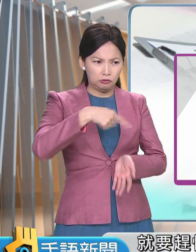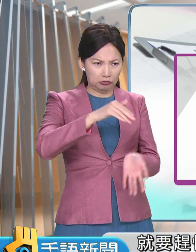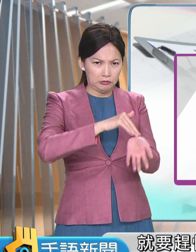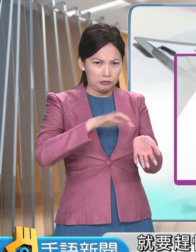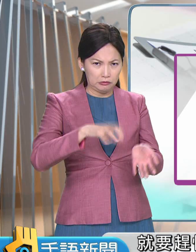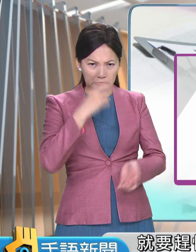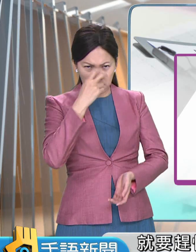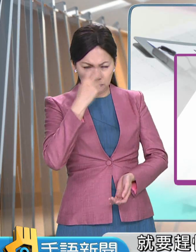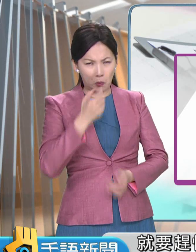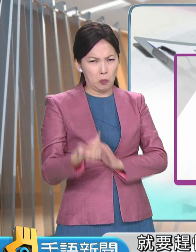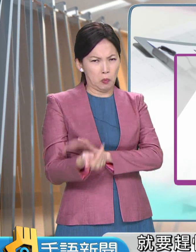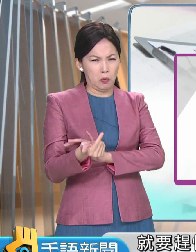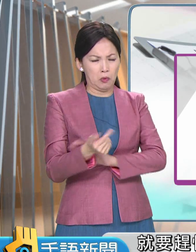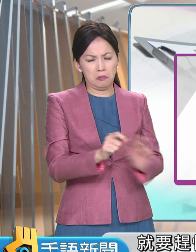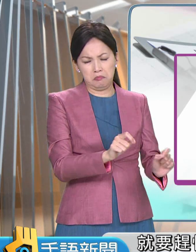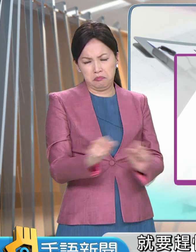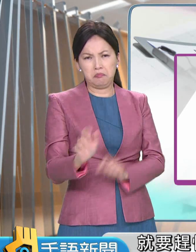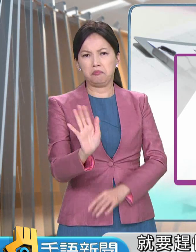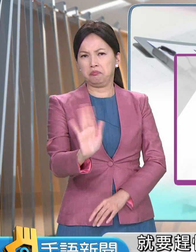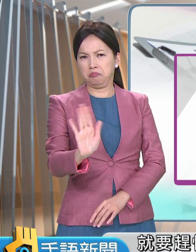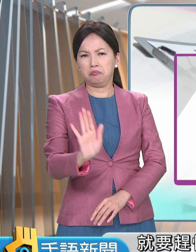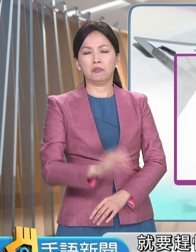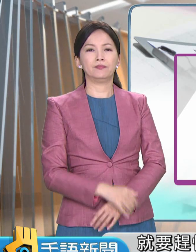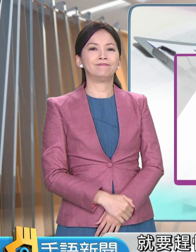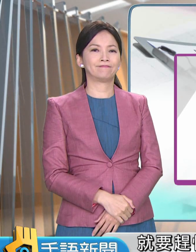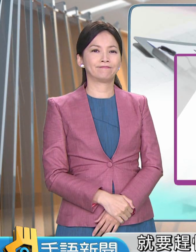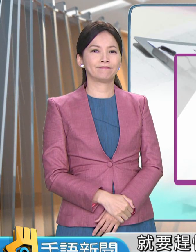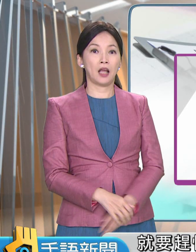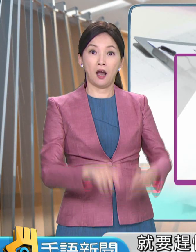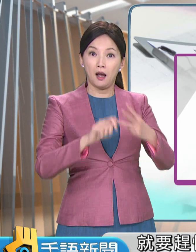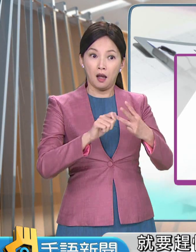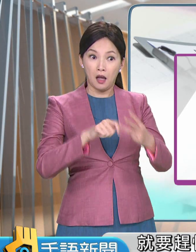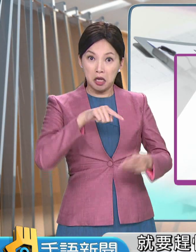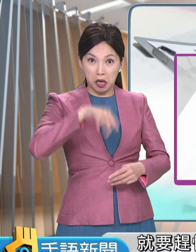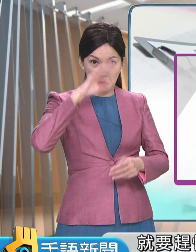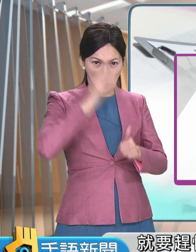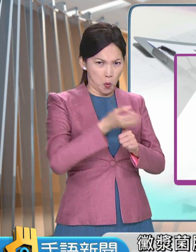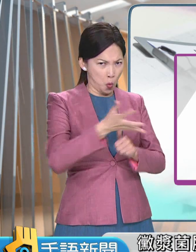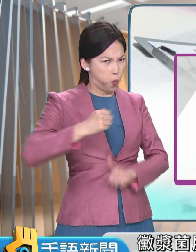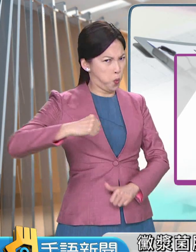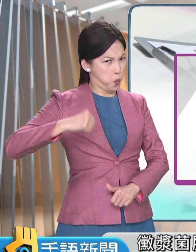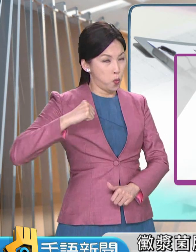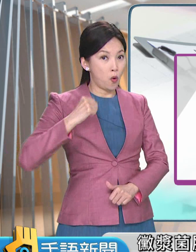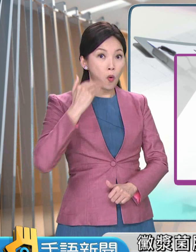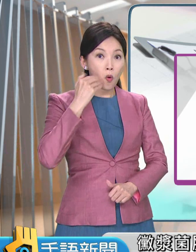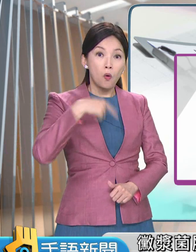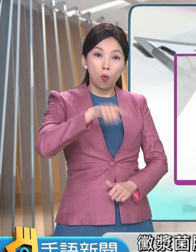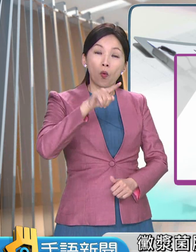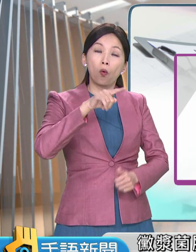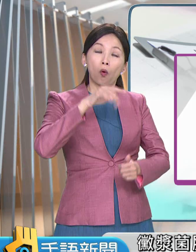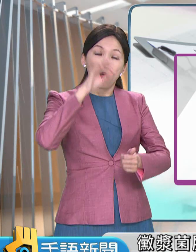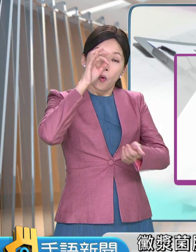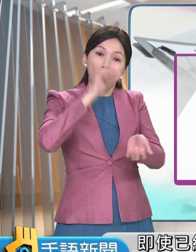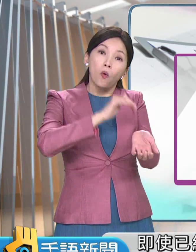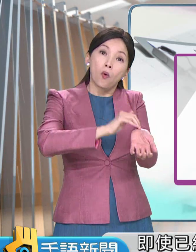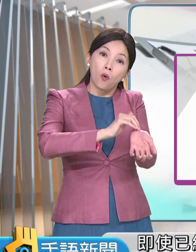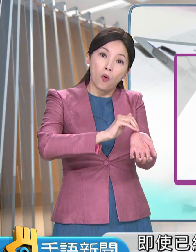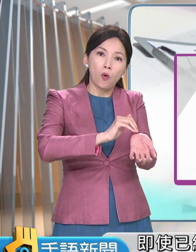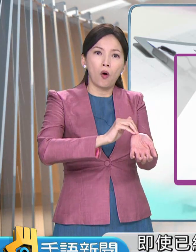赶快到医院检查，不要拖延。梅将军肺炎的传染力极强，即使已经去看